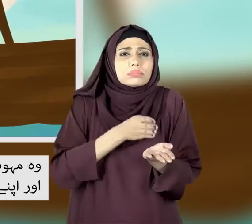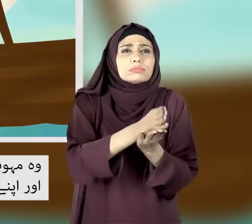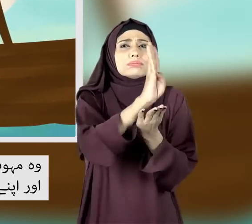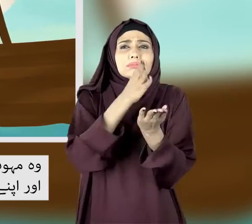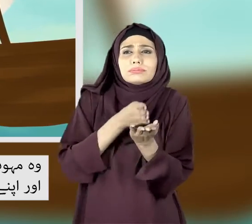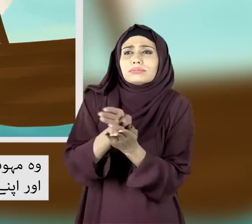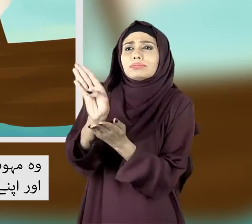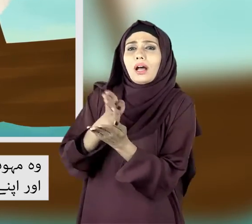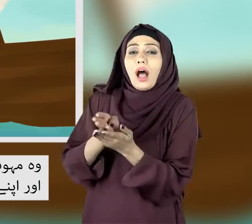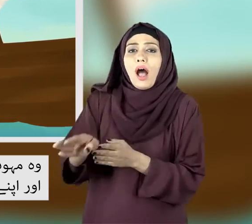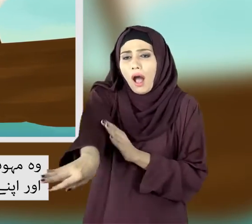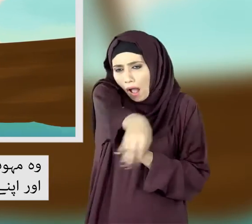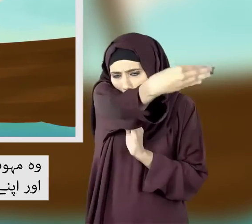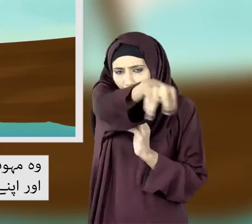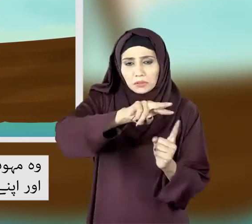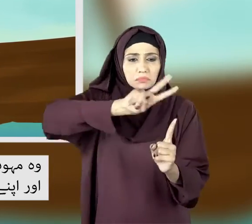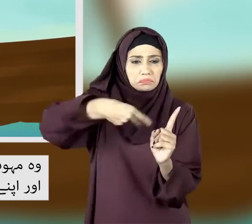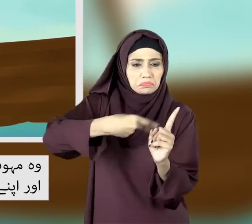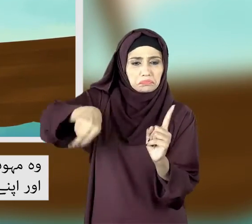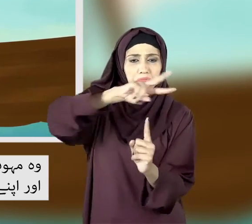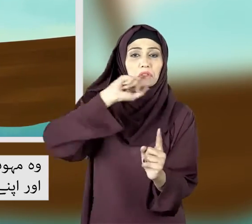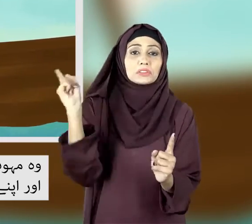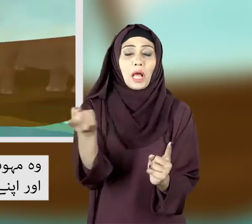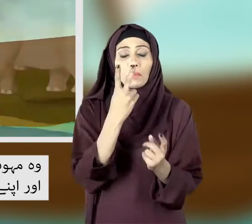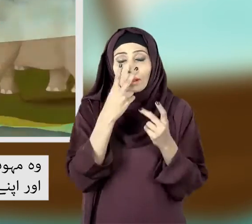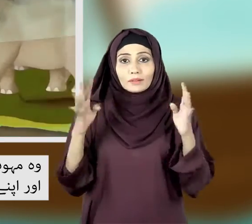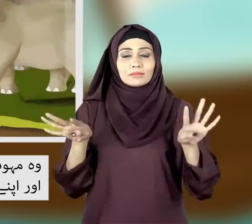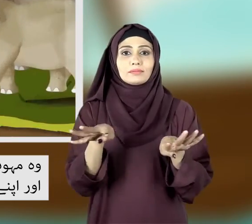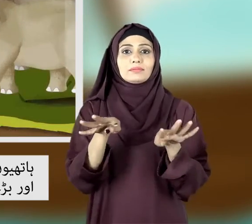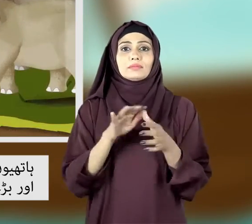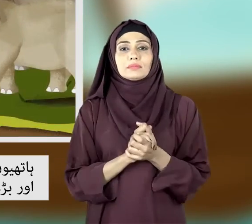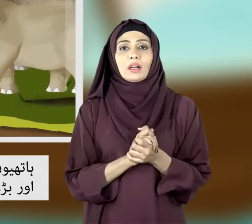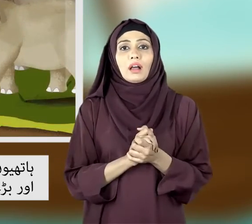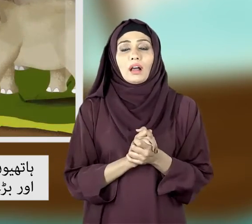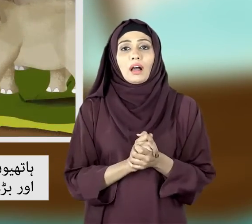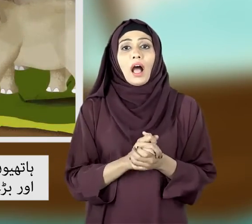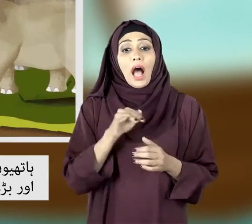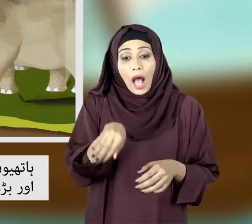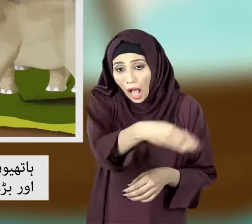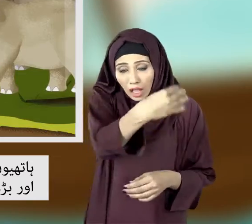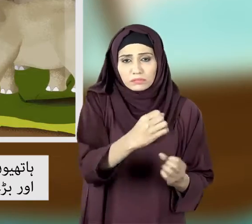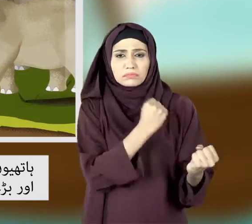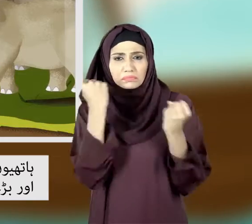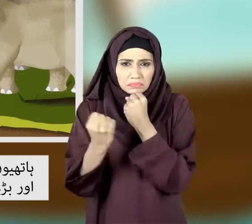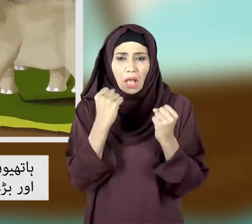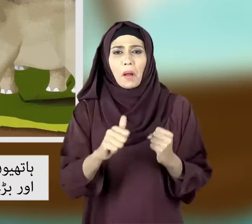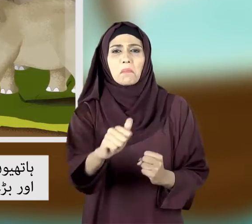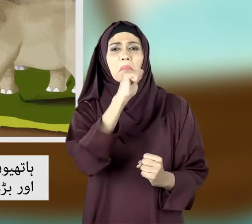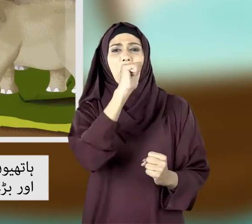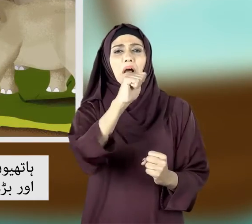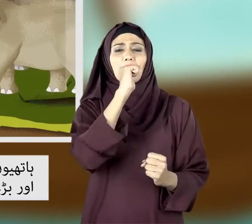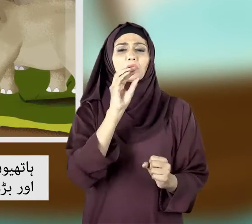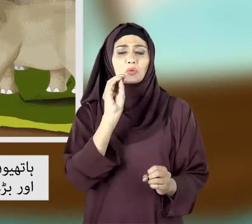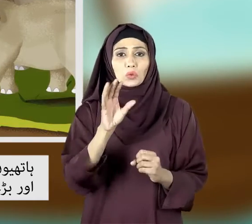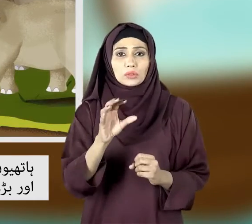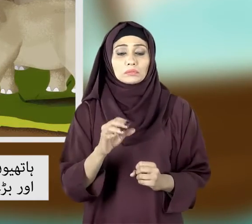کا سفر کرتا تھا اور اپنے ہاتھیوں کے کرتب دکھاتا۔ ہاتھیوں کو خوب گنا اور پانی کھلایا پلایا